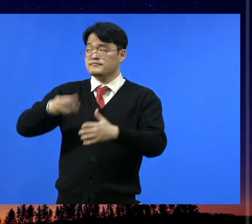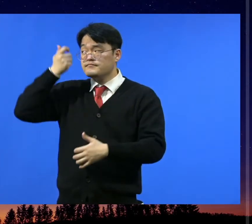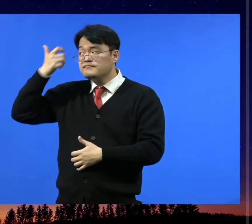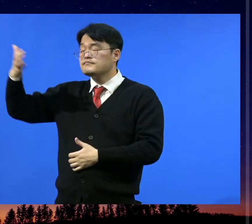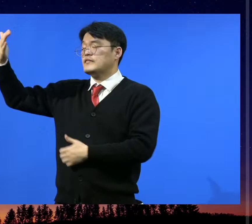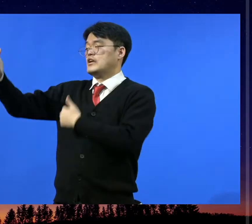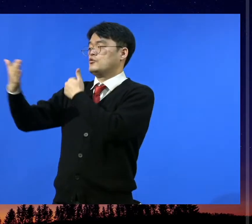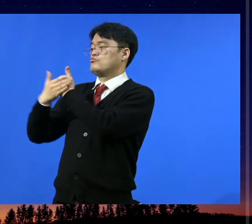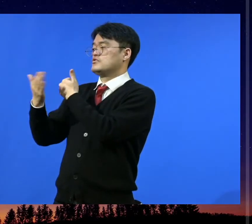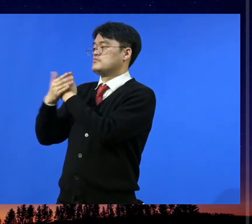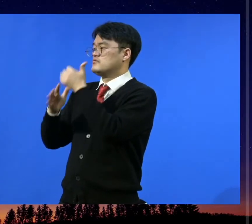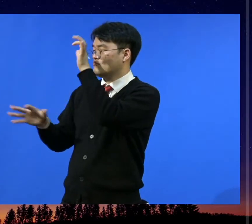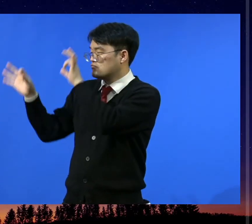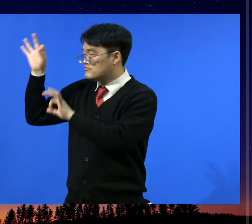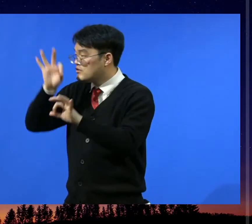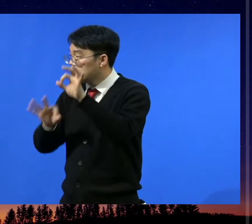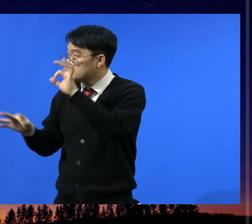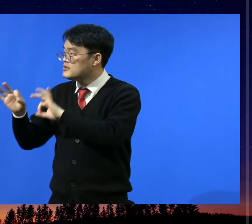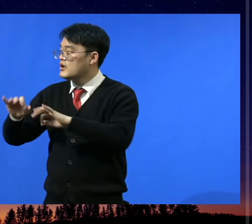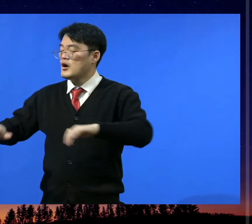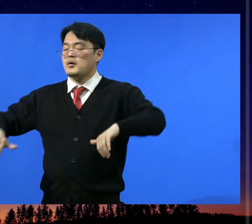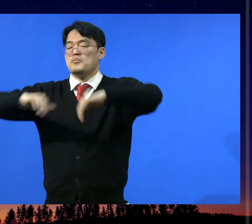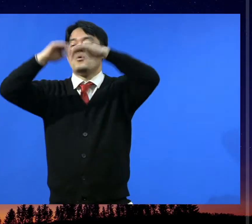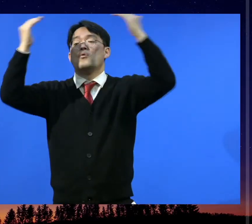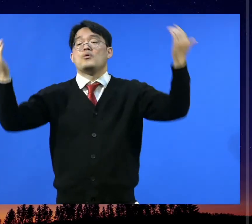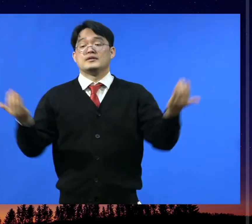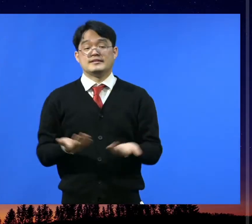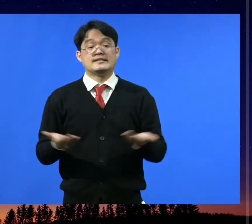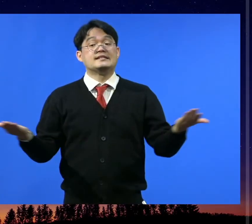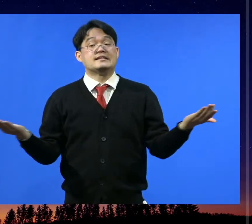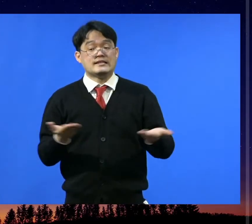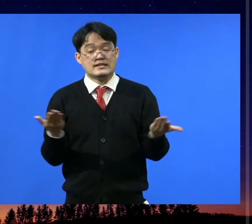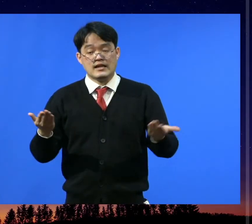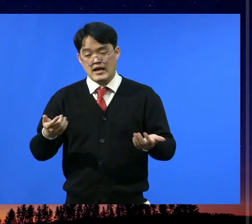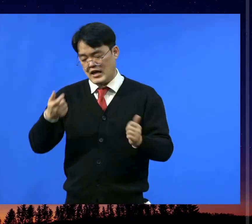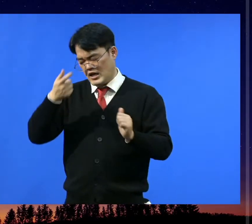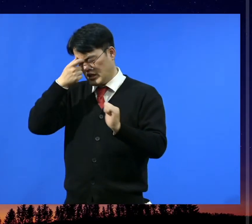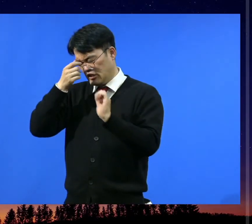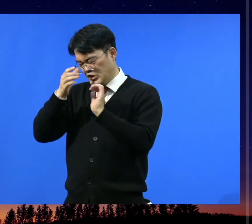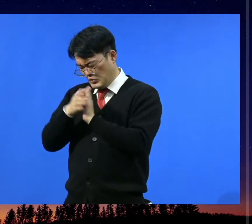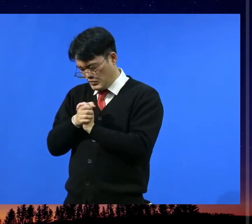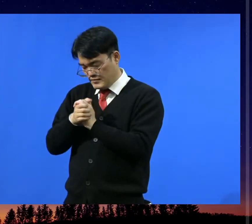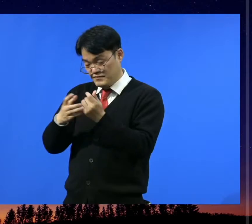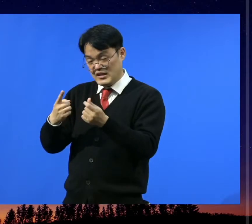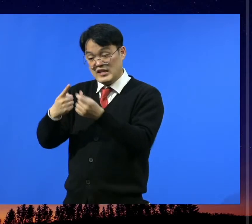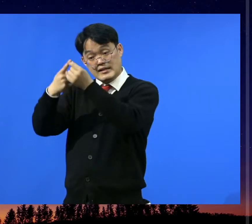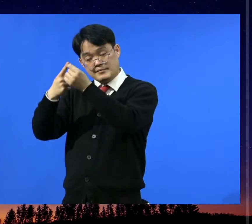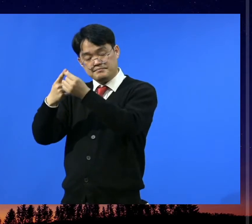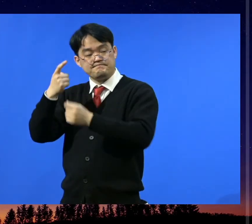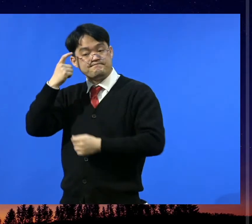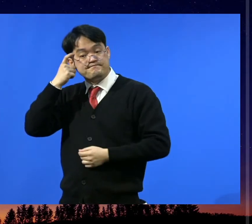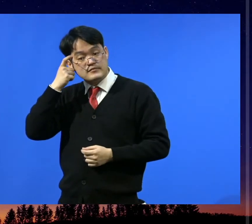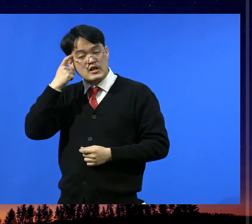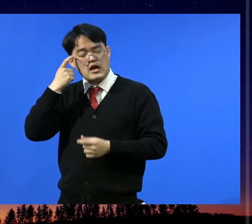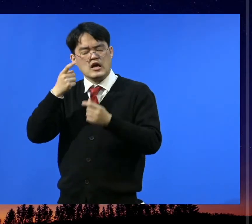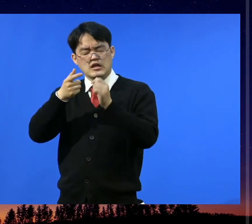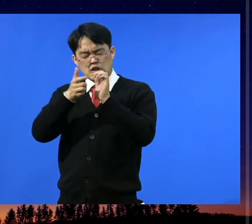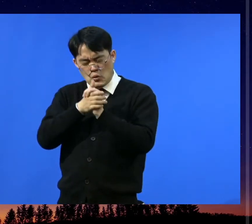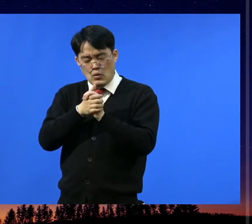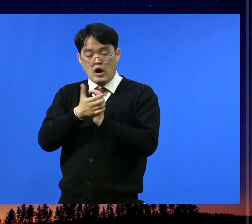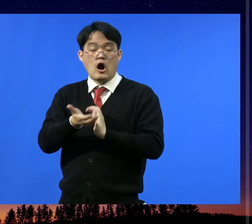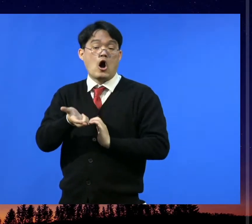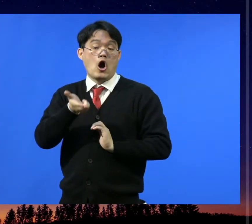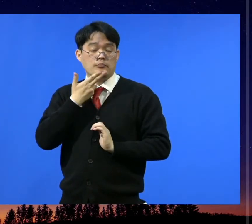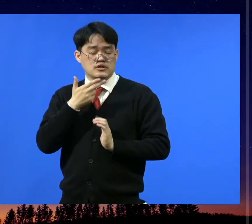구하면서 모든 일들에 기도가 먼저 가게 하고, 기도 없이는 출발하면 안